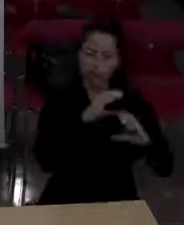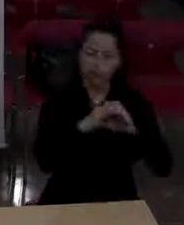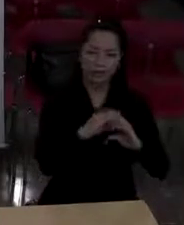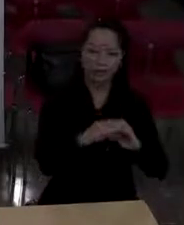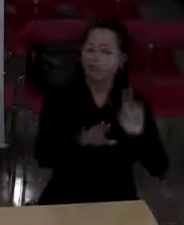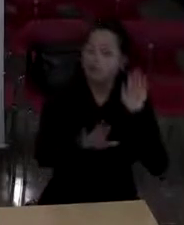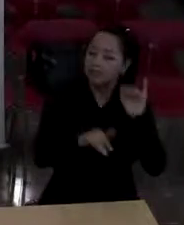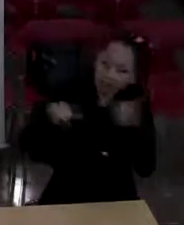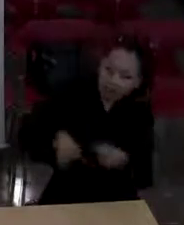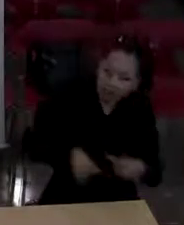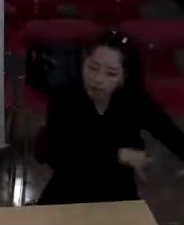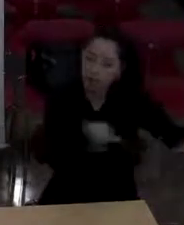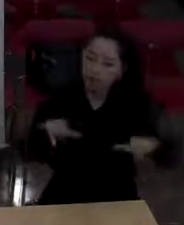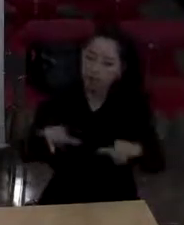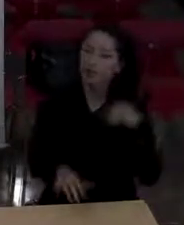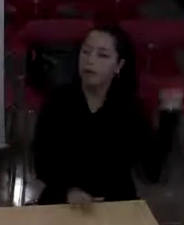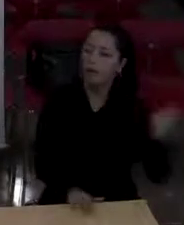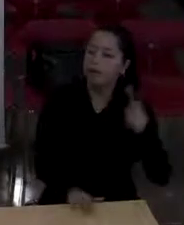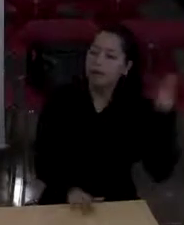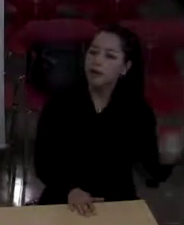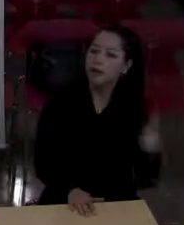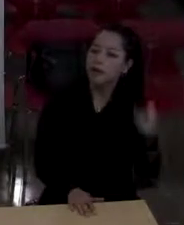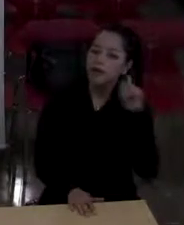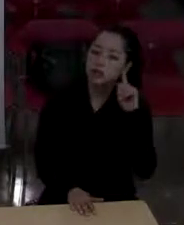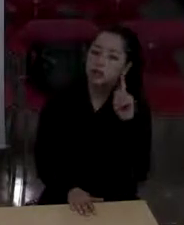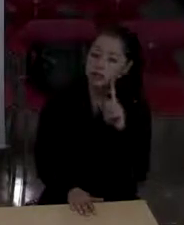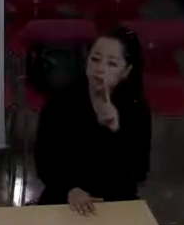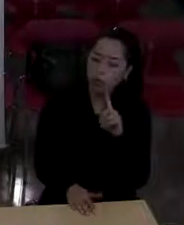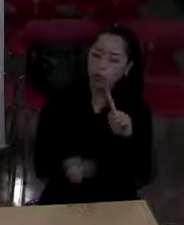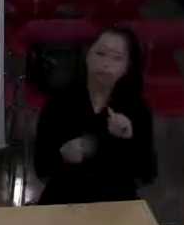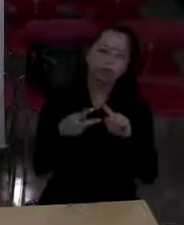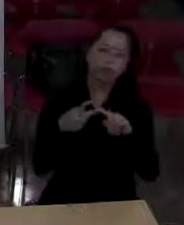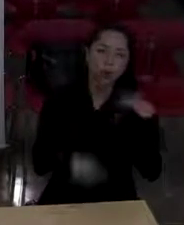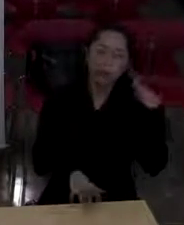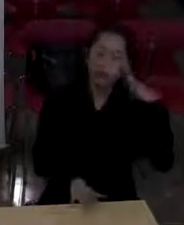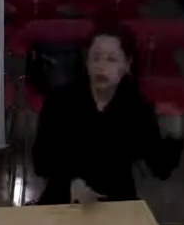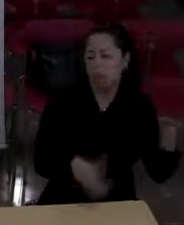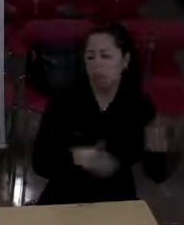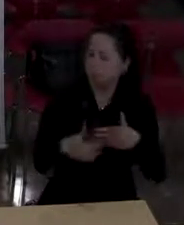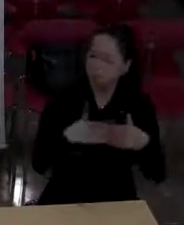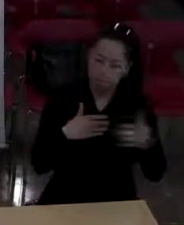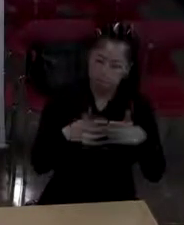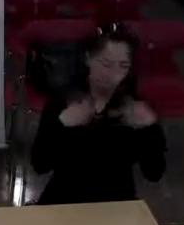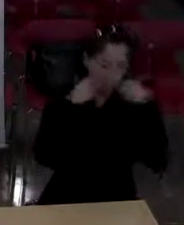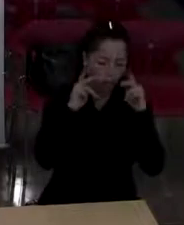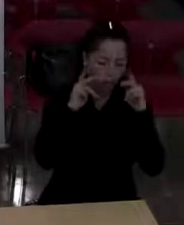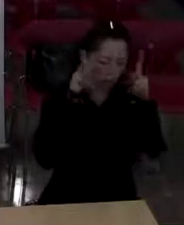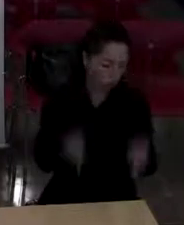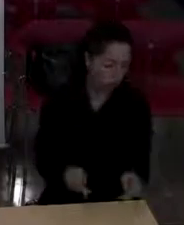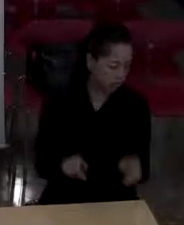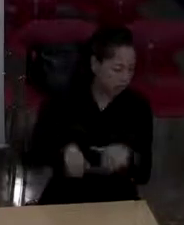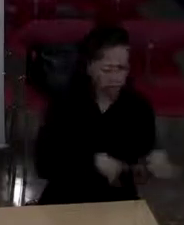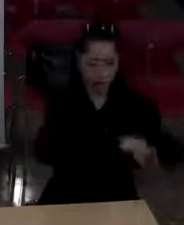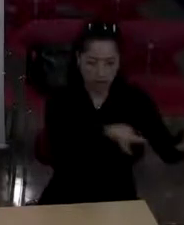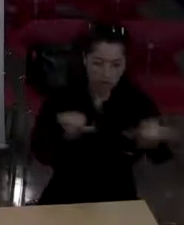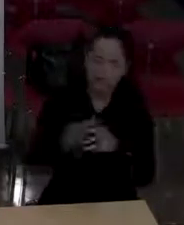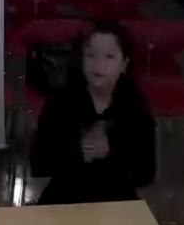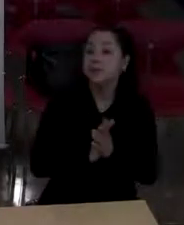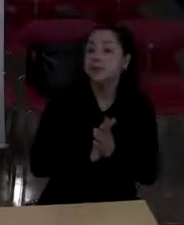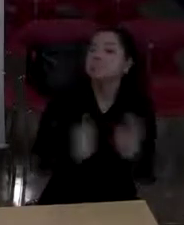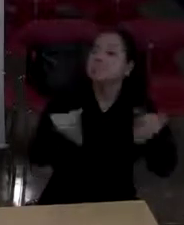sería o qué se esperaría en el abordaje de esa lengua, ya sea una lengua de señas o una lengua